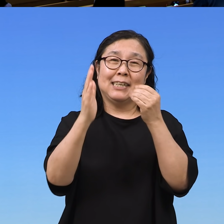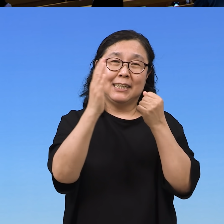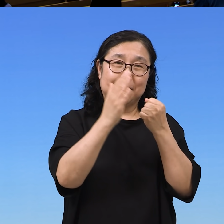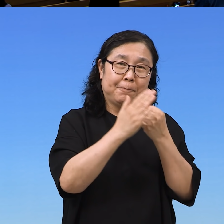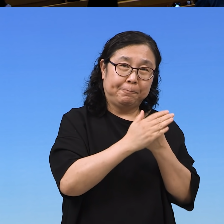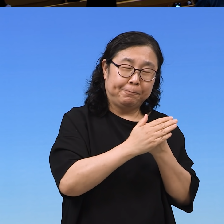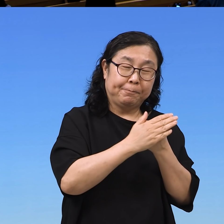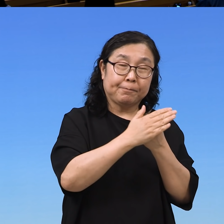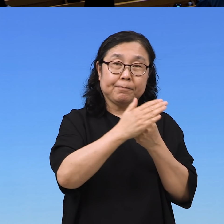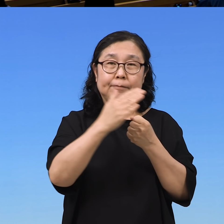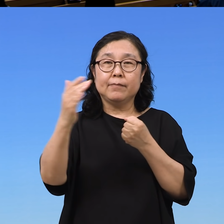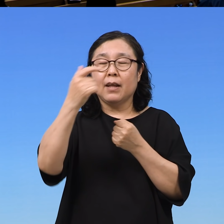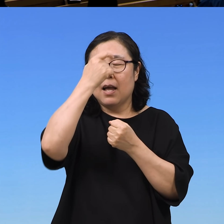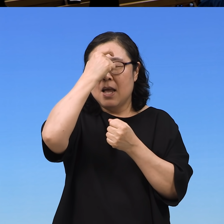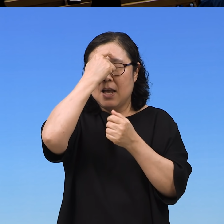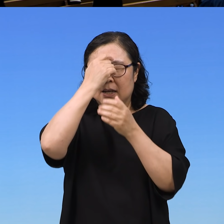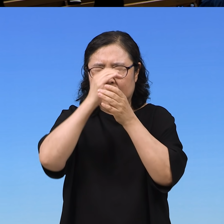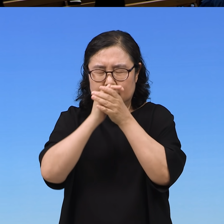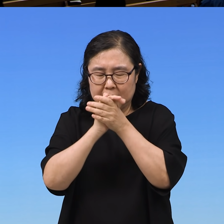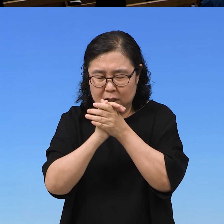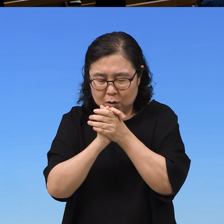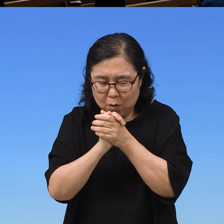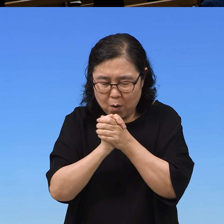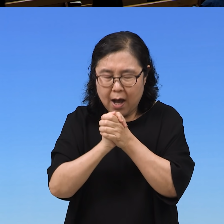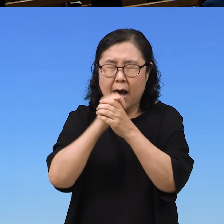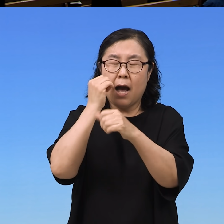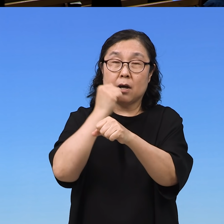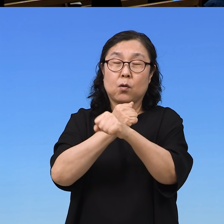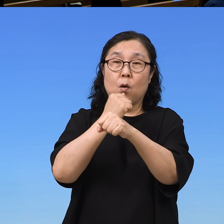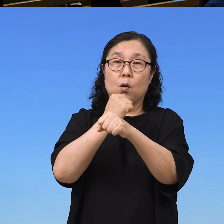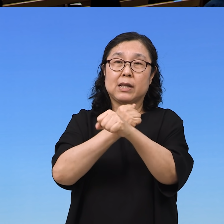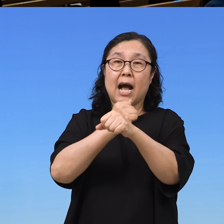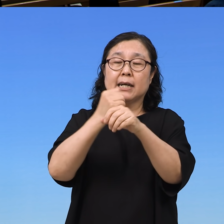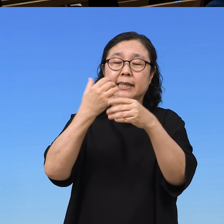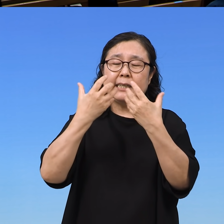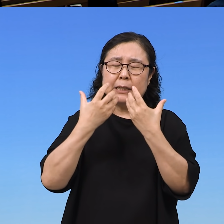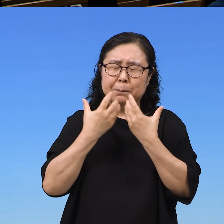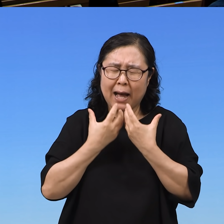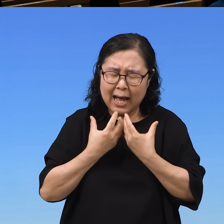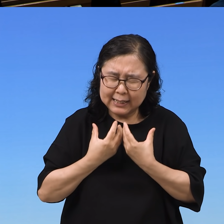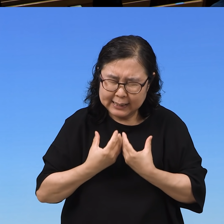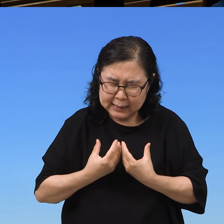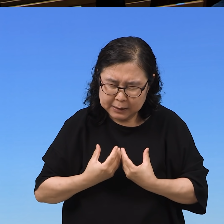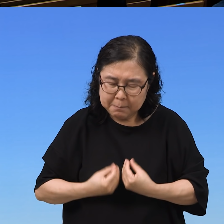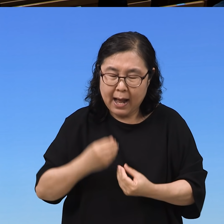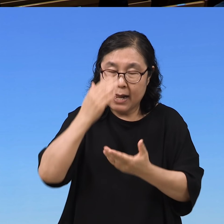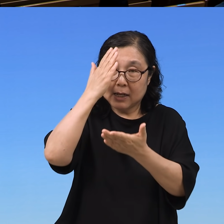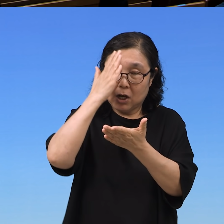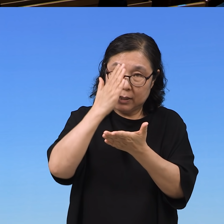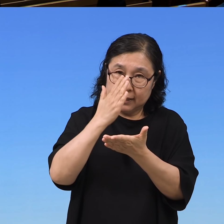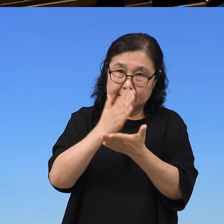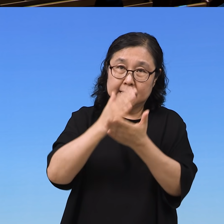그래서 우리가 할 수 없어서 기도하고 낙심하지 말 것은